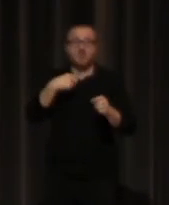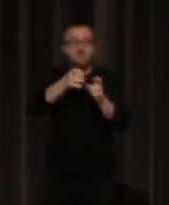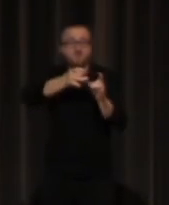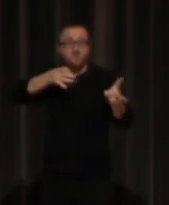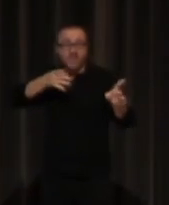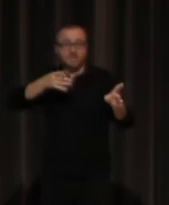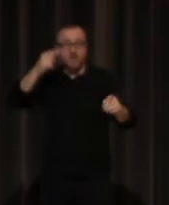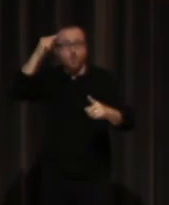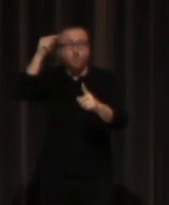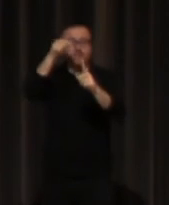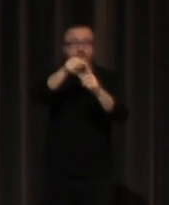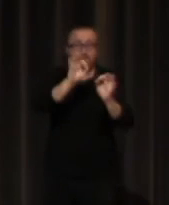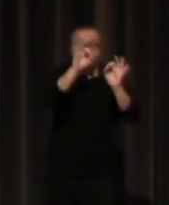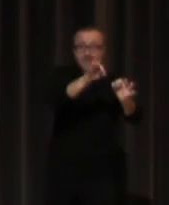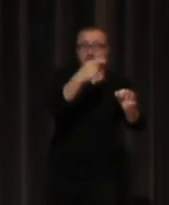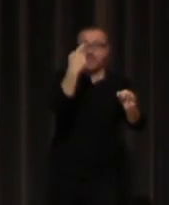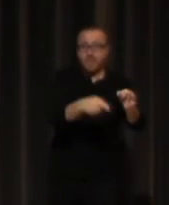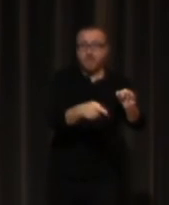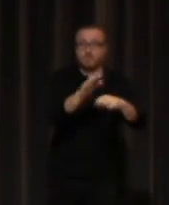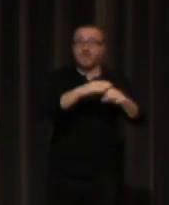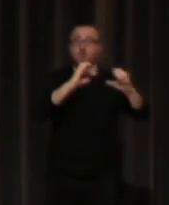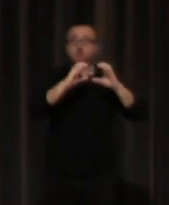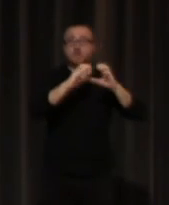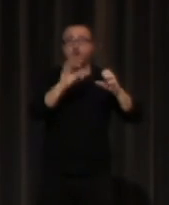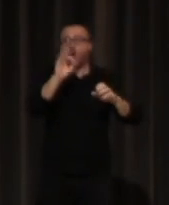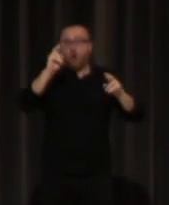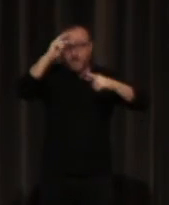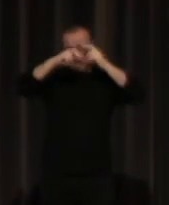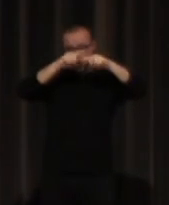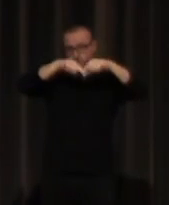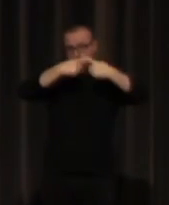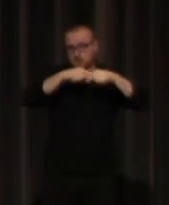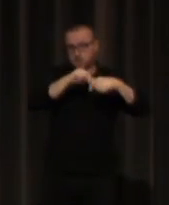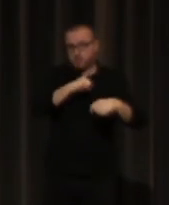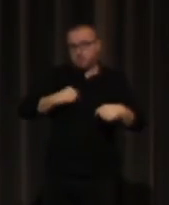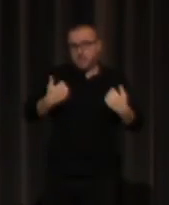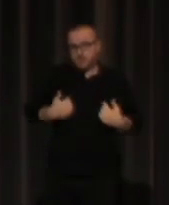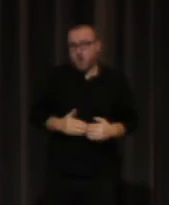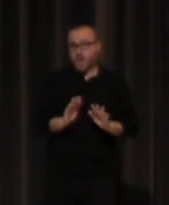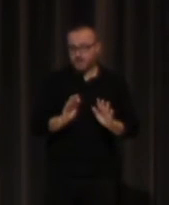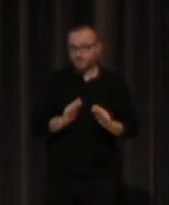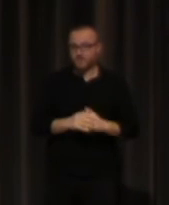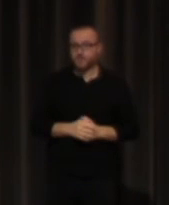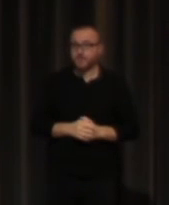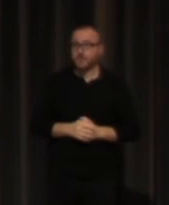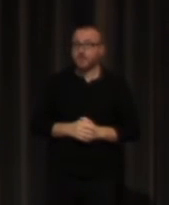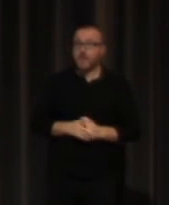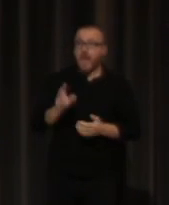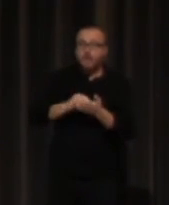un objectiu. I quan això passa, sentim realment com si els pèls se'ns posessin de